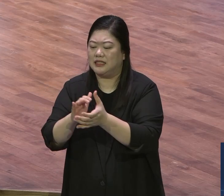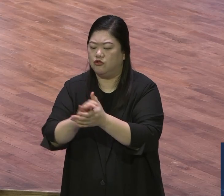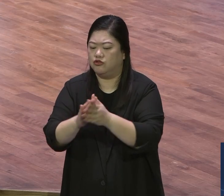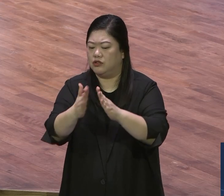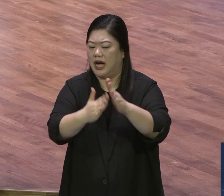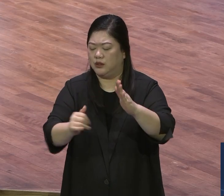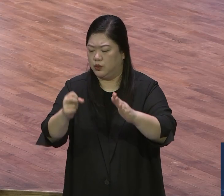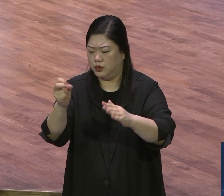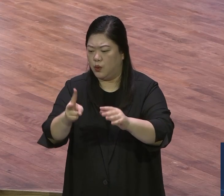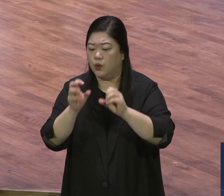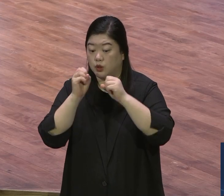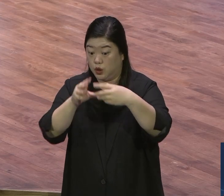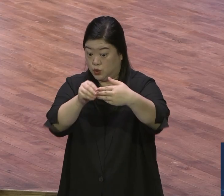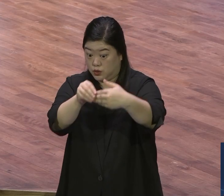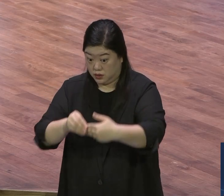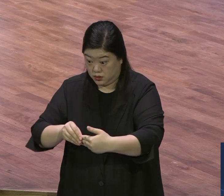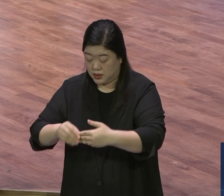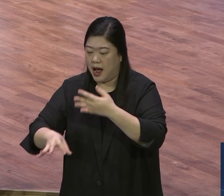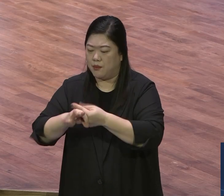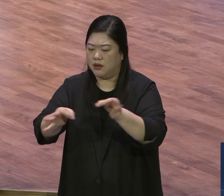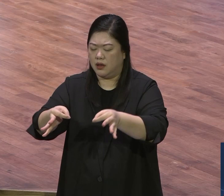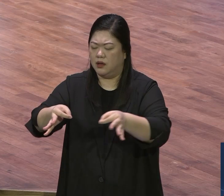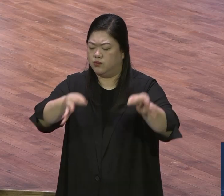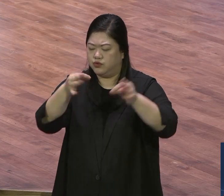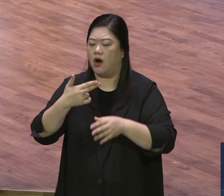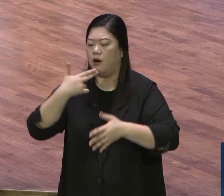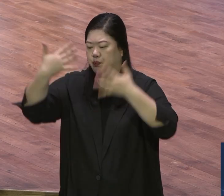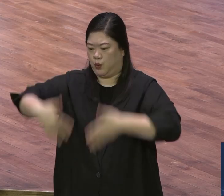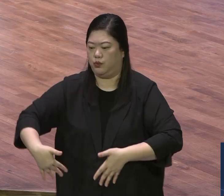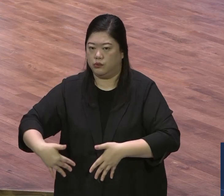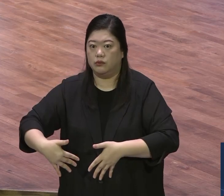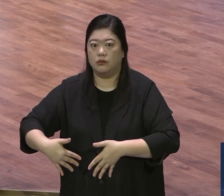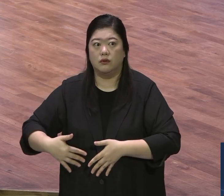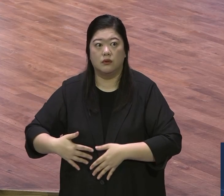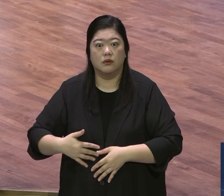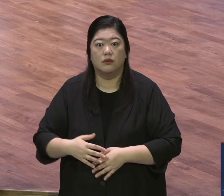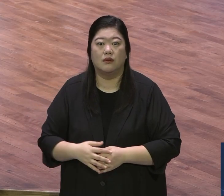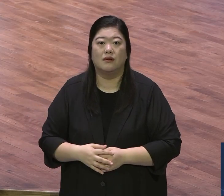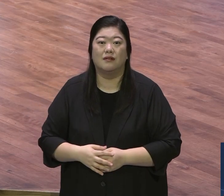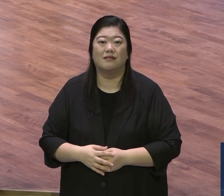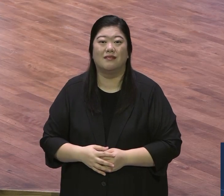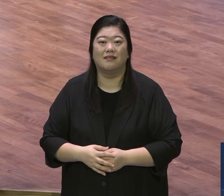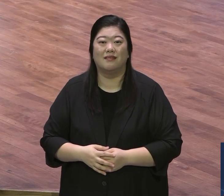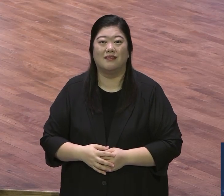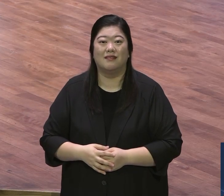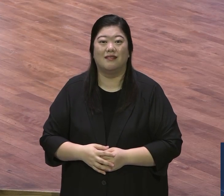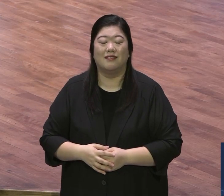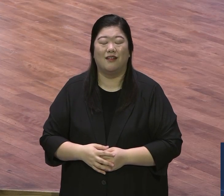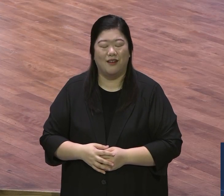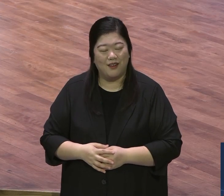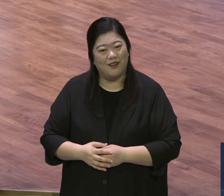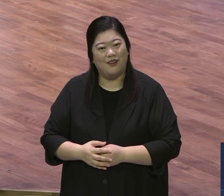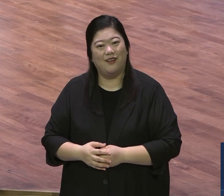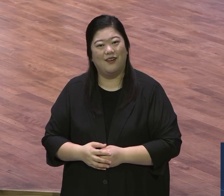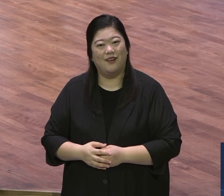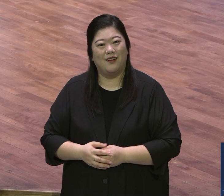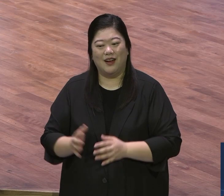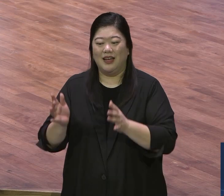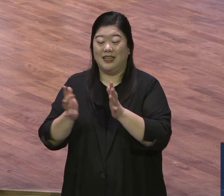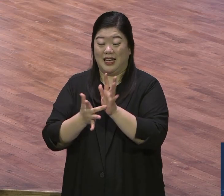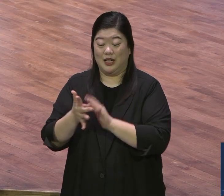상대로 보금을 받고 재창조된 인생을 사는 자의 가치관이에요